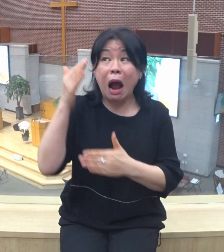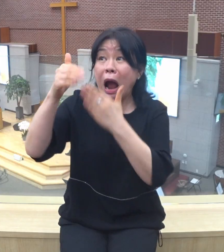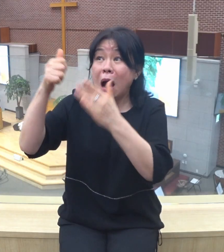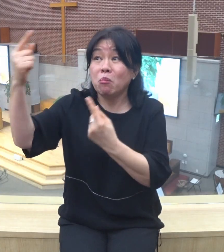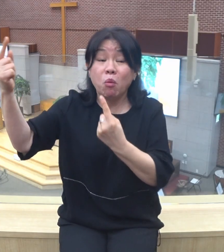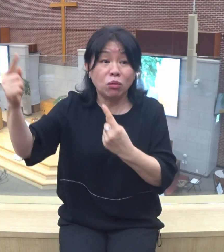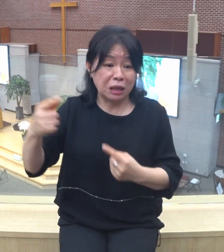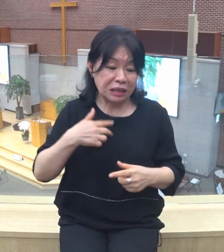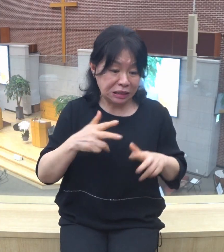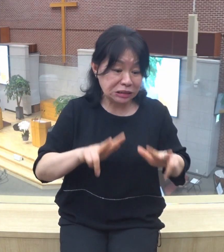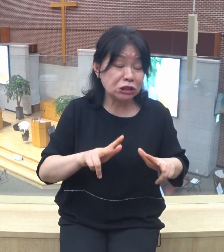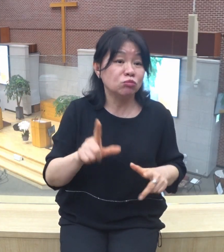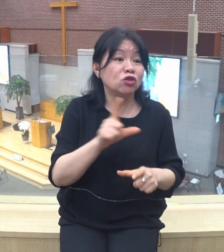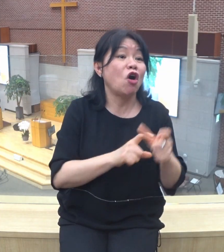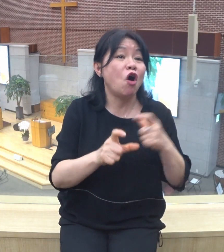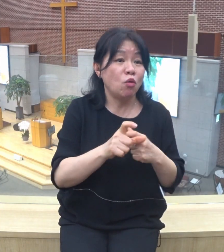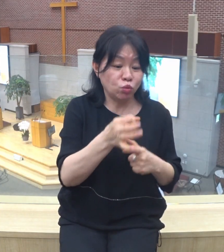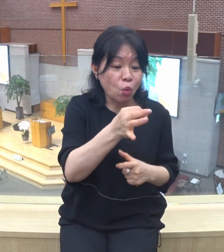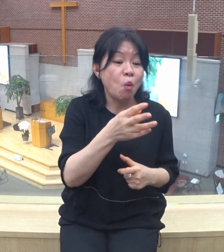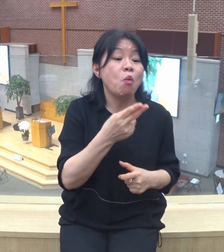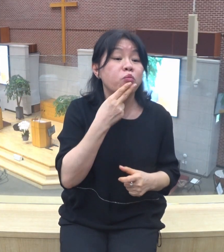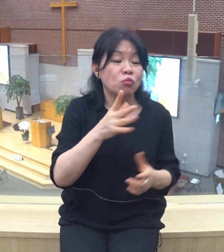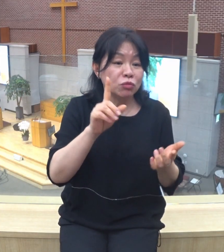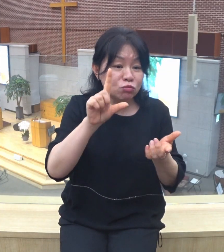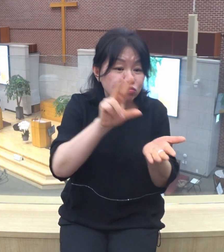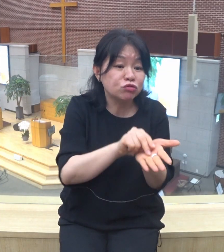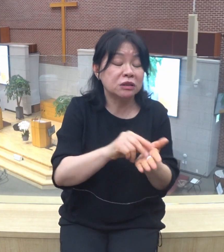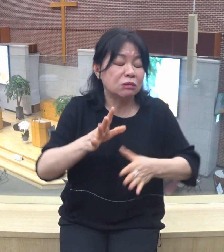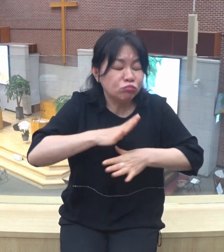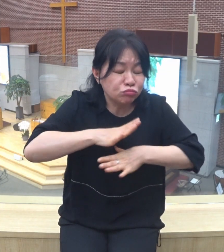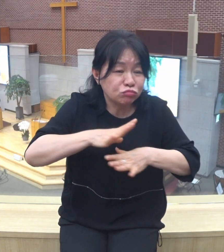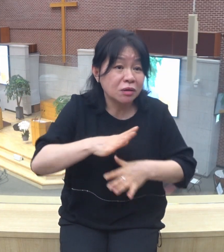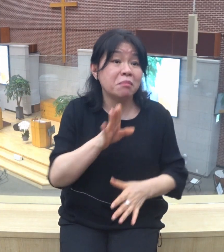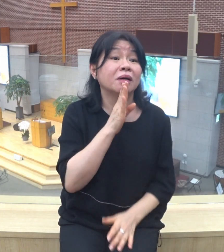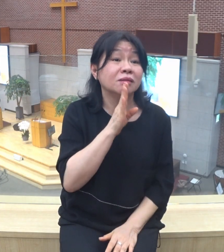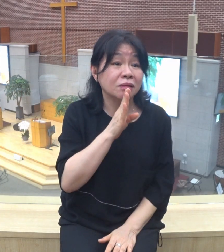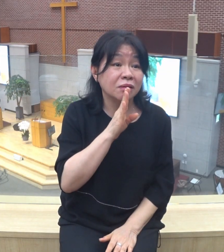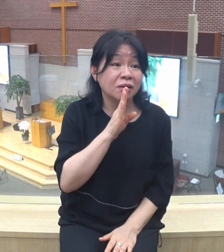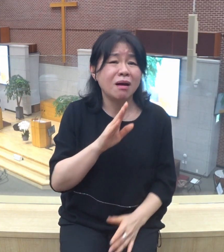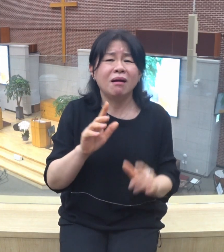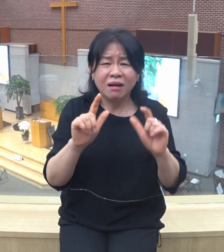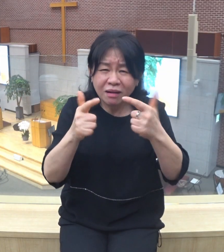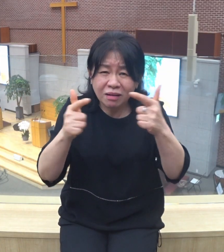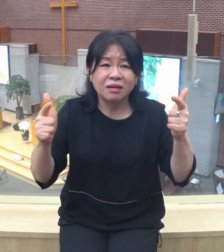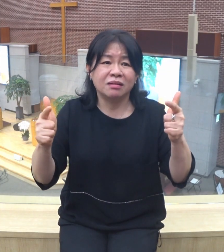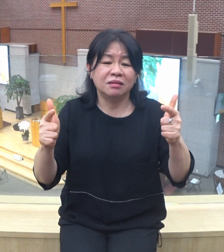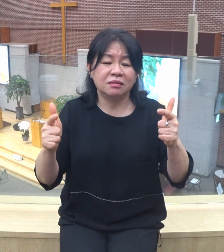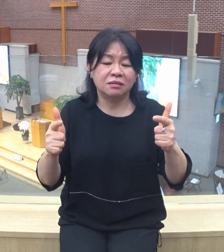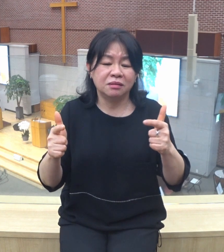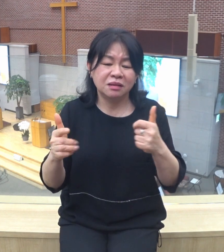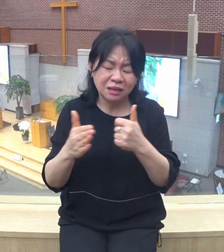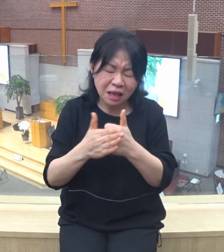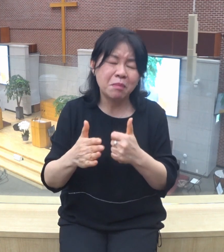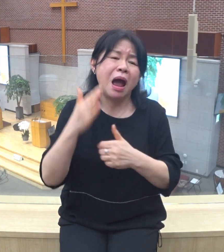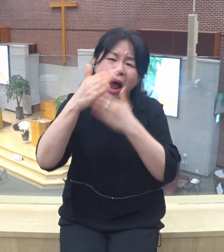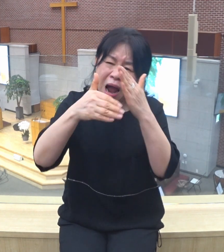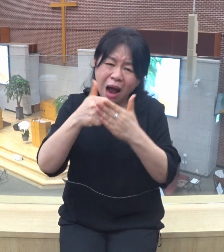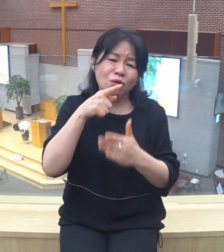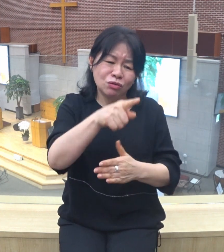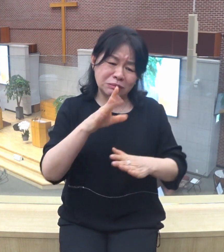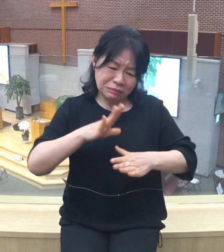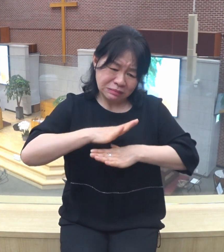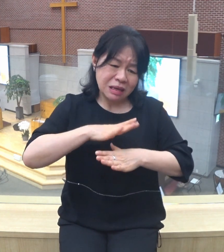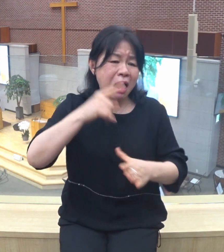인생 전체가 흔들리기도 합니다. 그래서 앉아서 입만의 일기를 쓰기 시작합니다. 그리고 때때로는